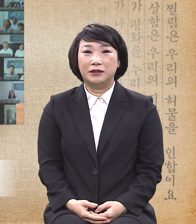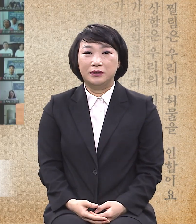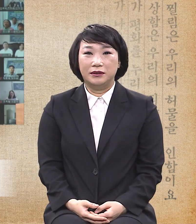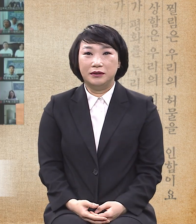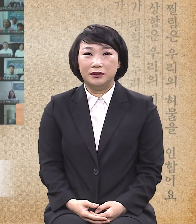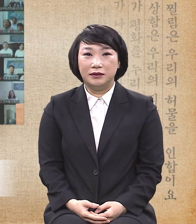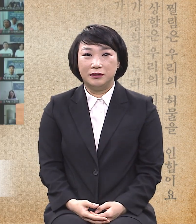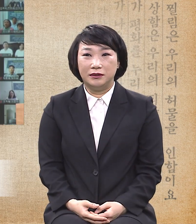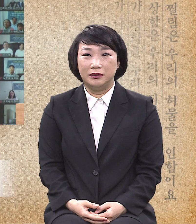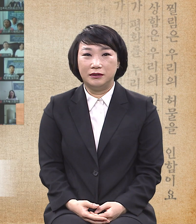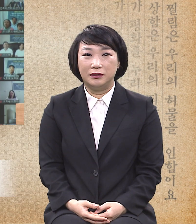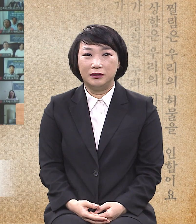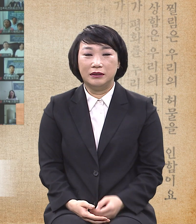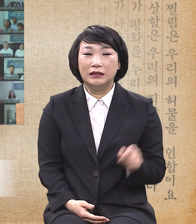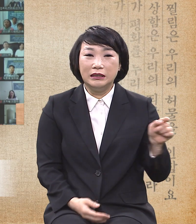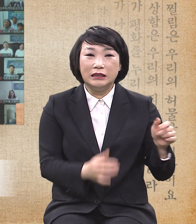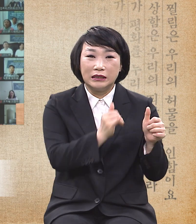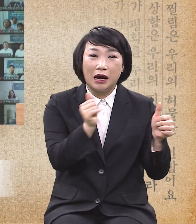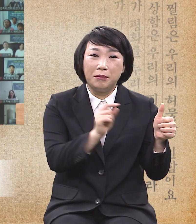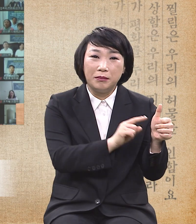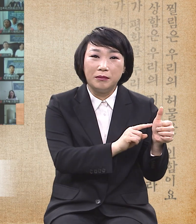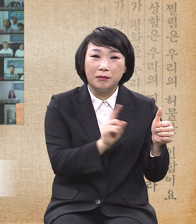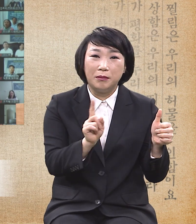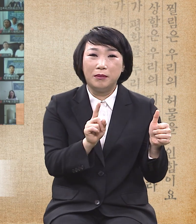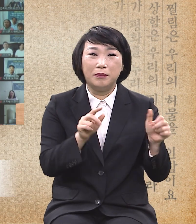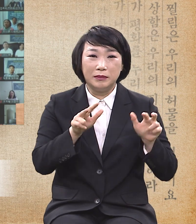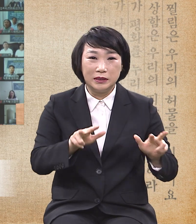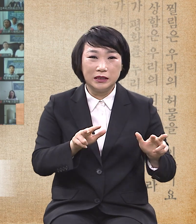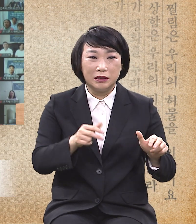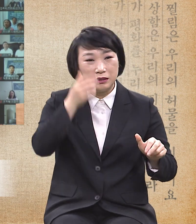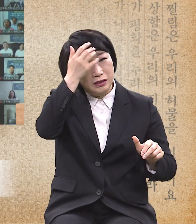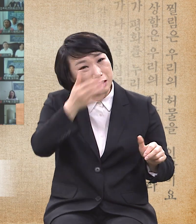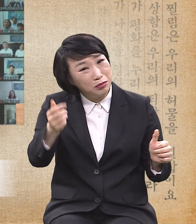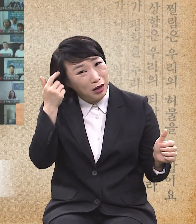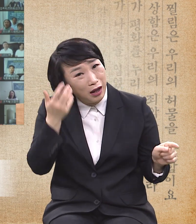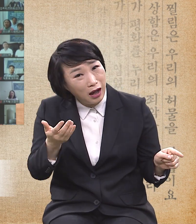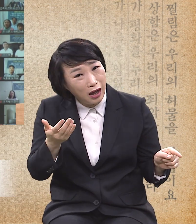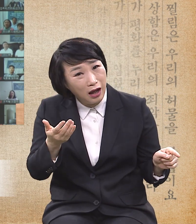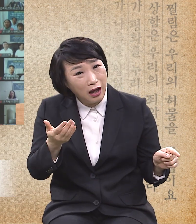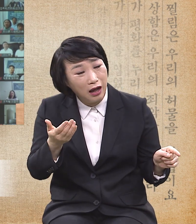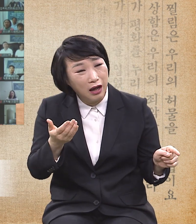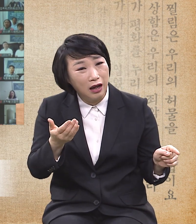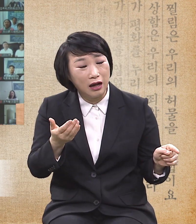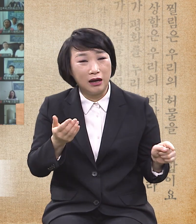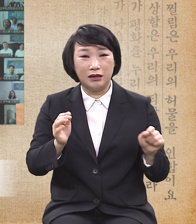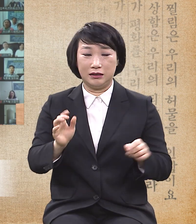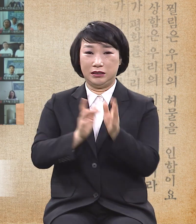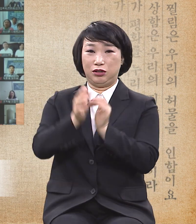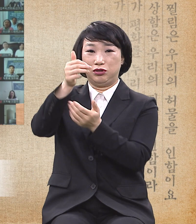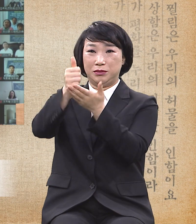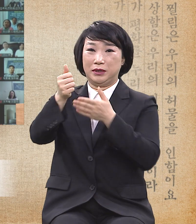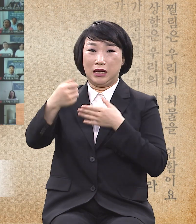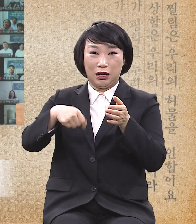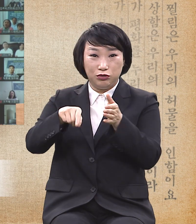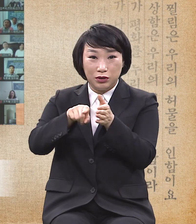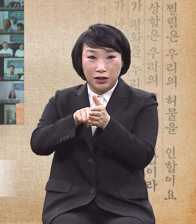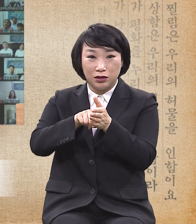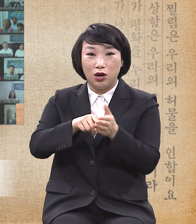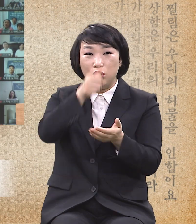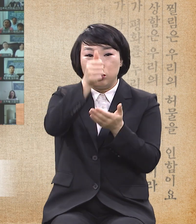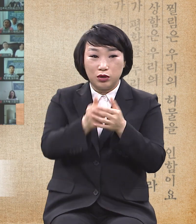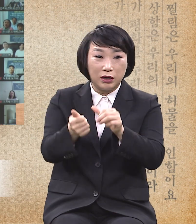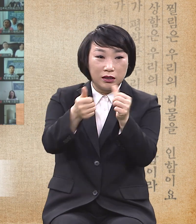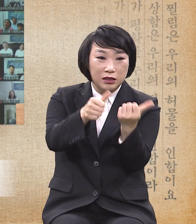여러분, 이 사람은 지금 기부한 겁니까? 예수님이 날 위해서